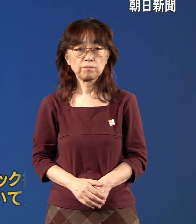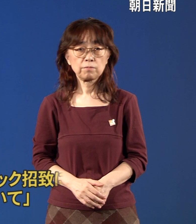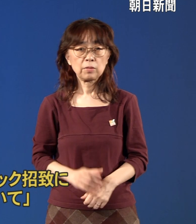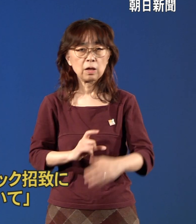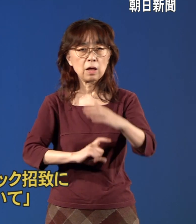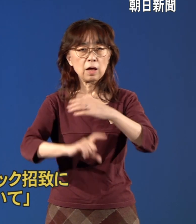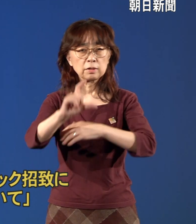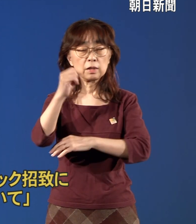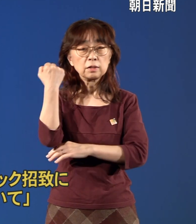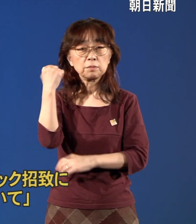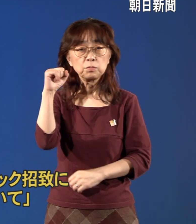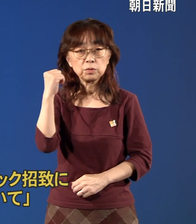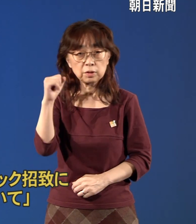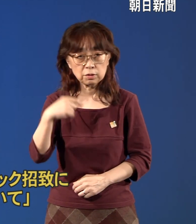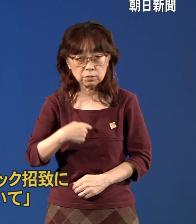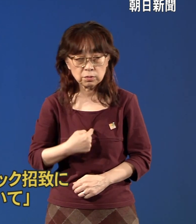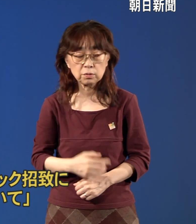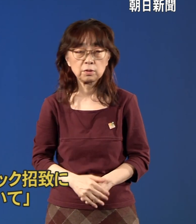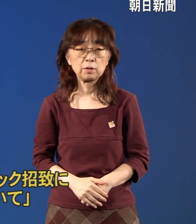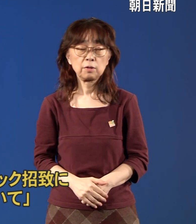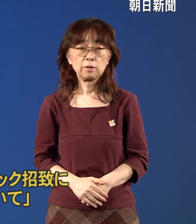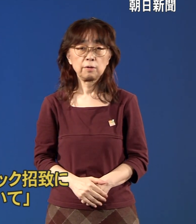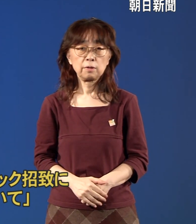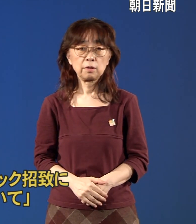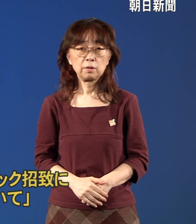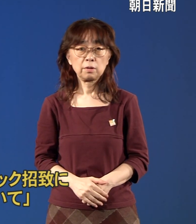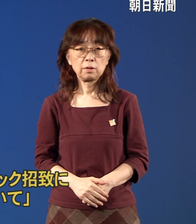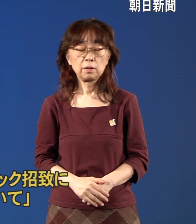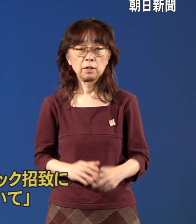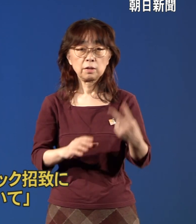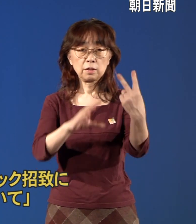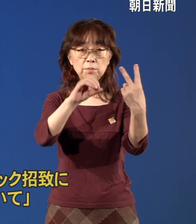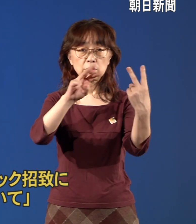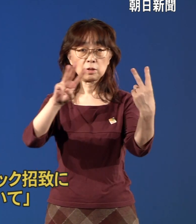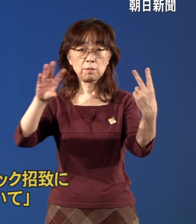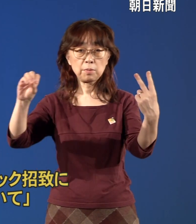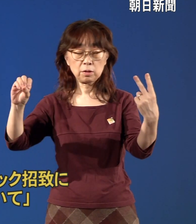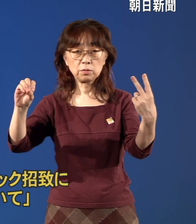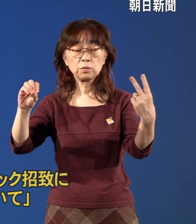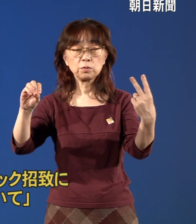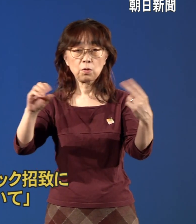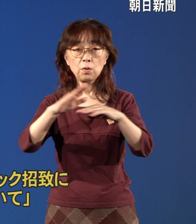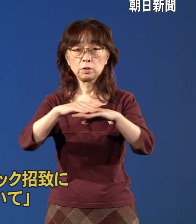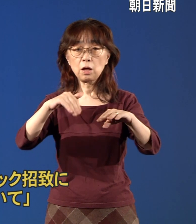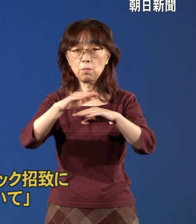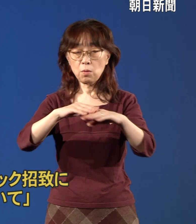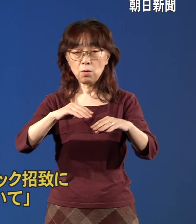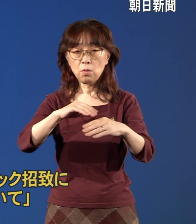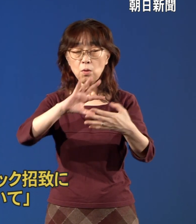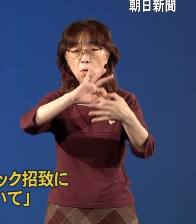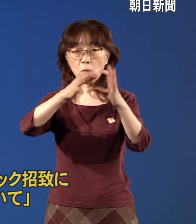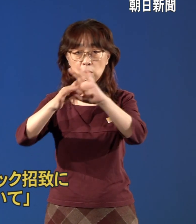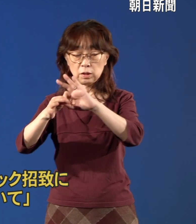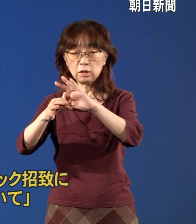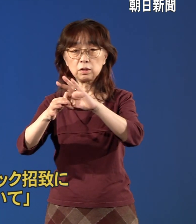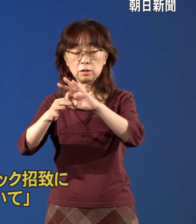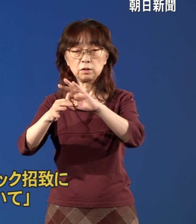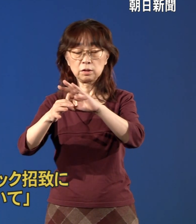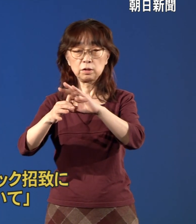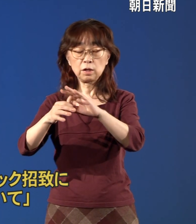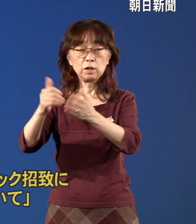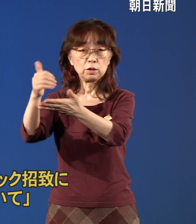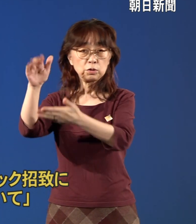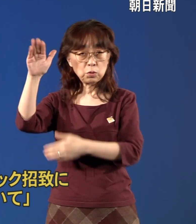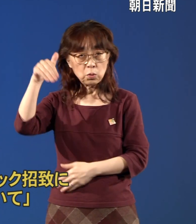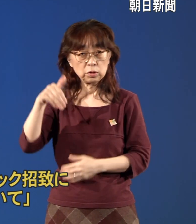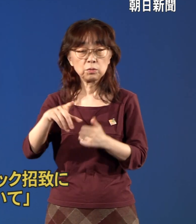朝日新聞の佐野と申します、はい。2030年の冬季札幌五輪招致に向けた子どものワークショップなど その